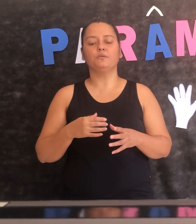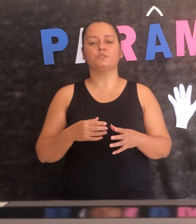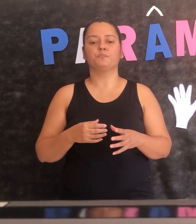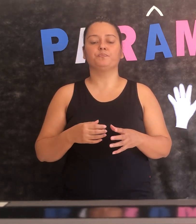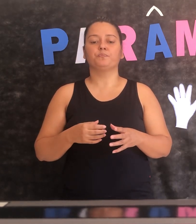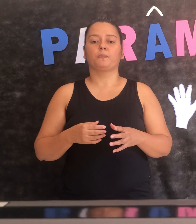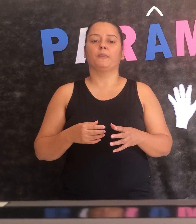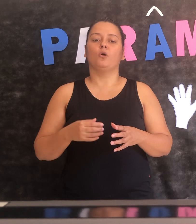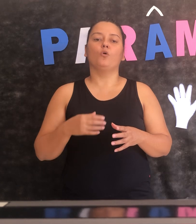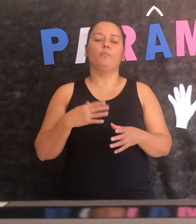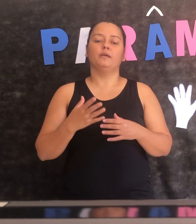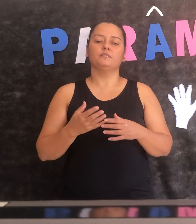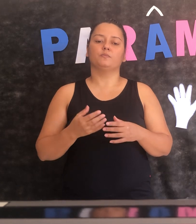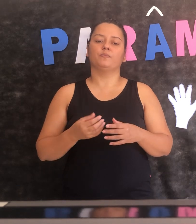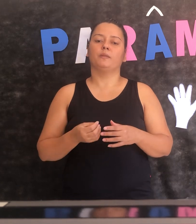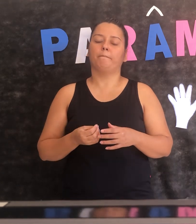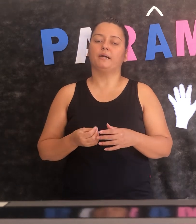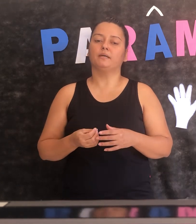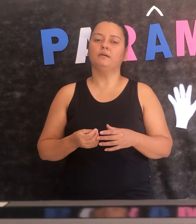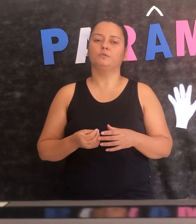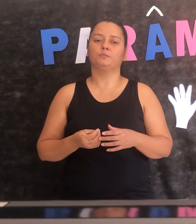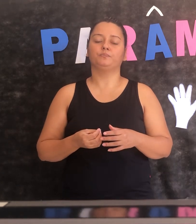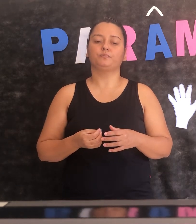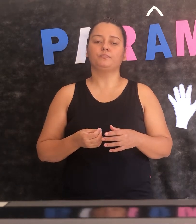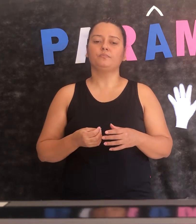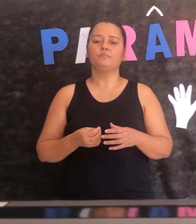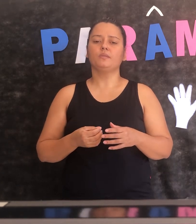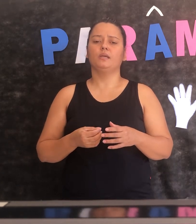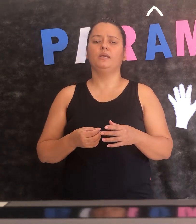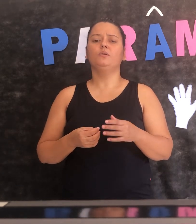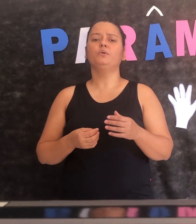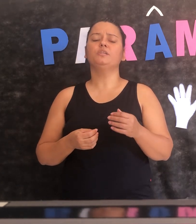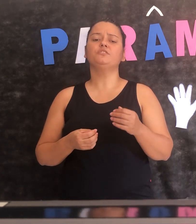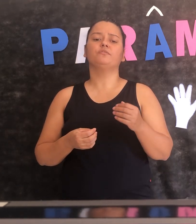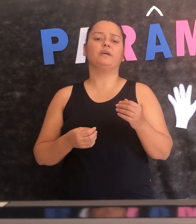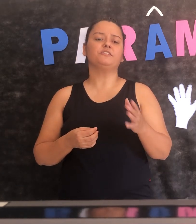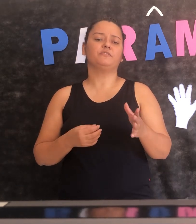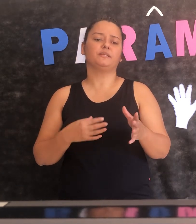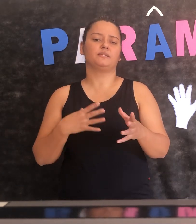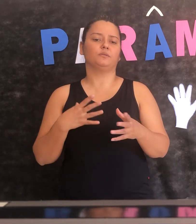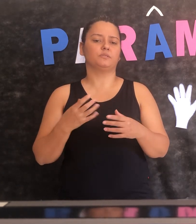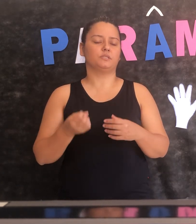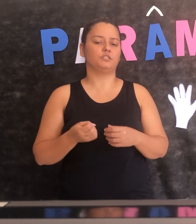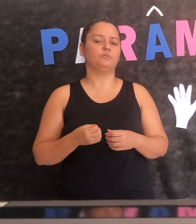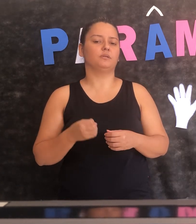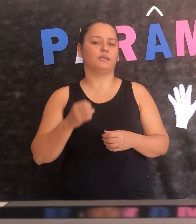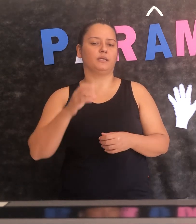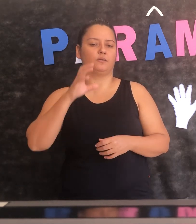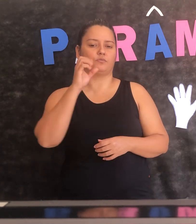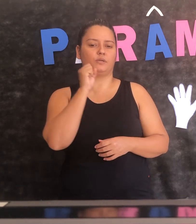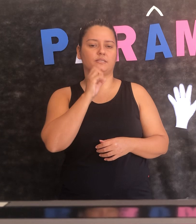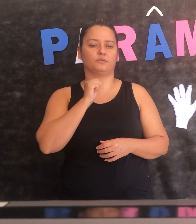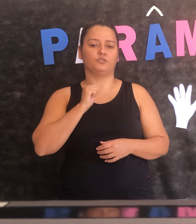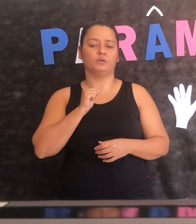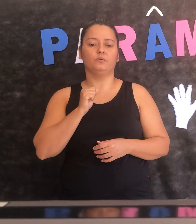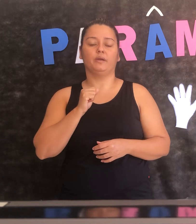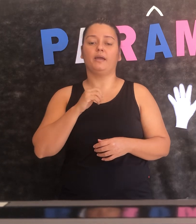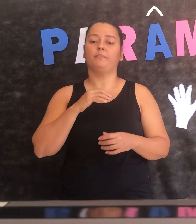vários ou o mesmo parâmetro. E o que vai diferenciar do sentido daquela configuração de mão é